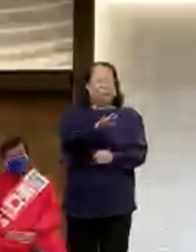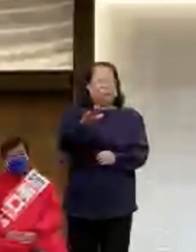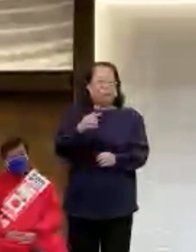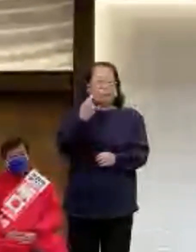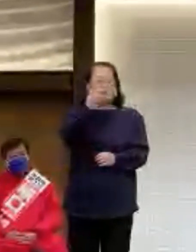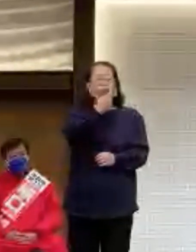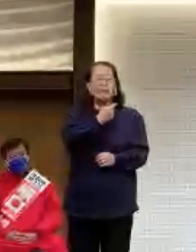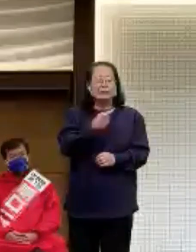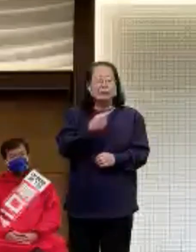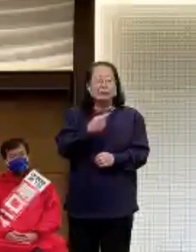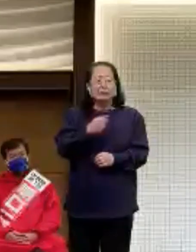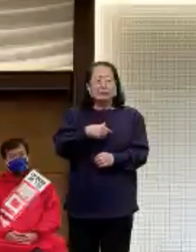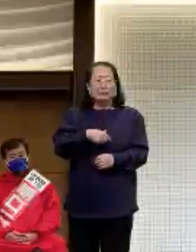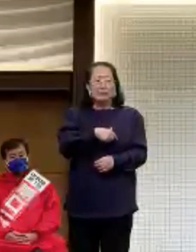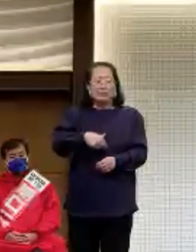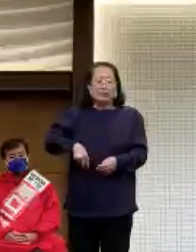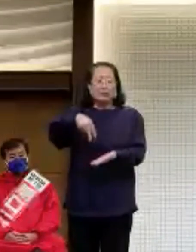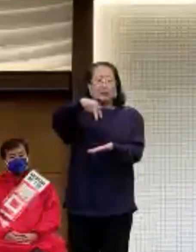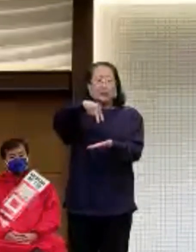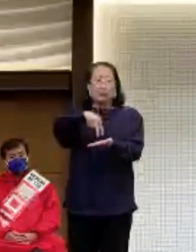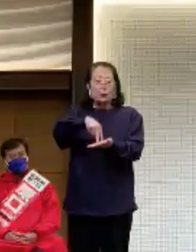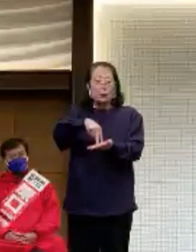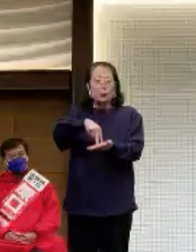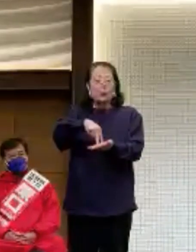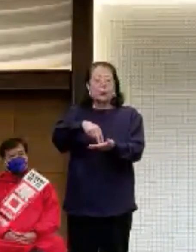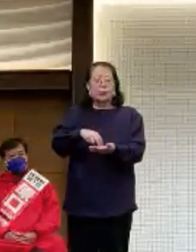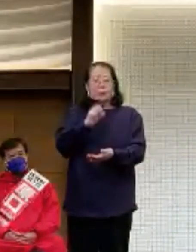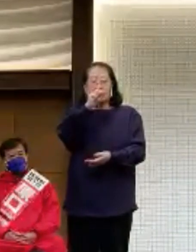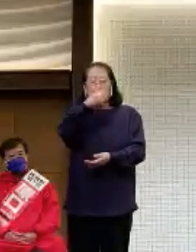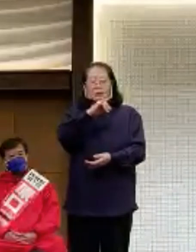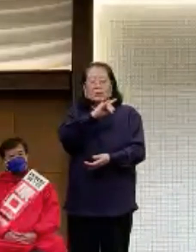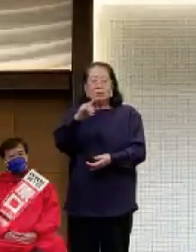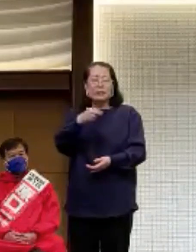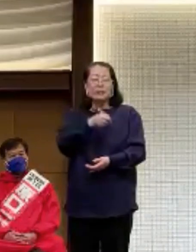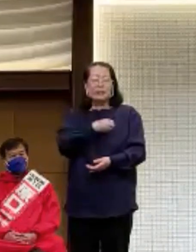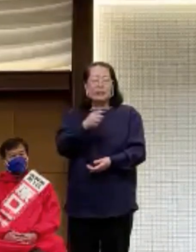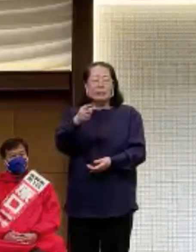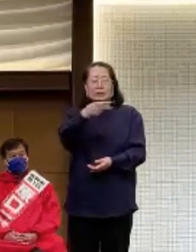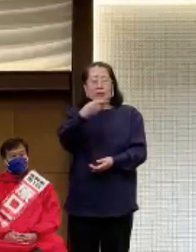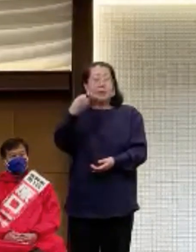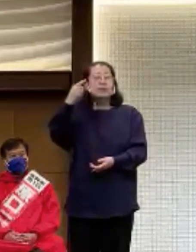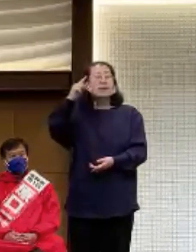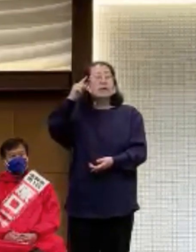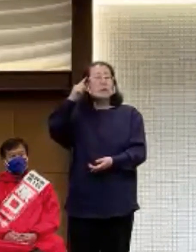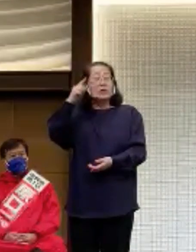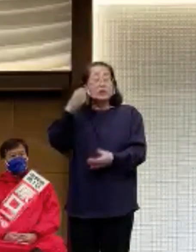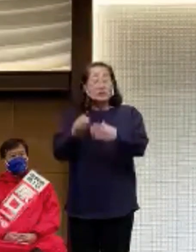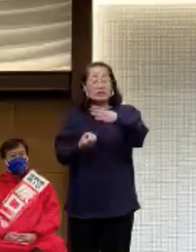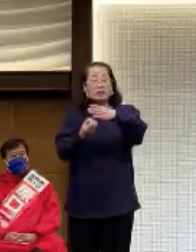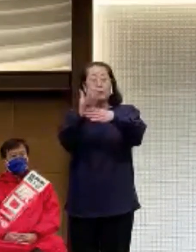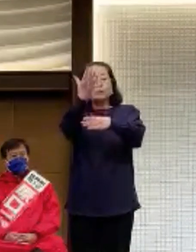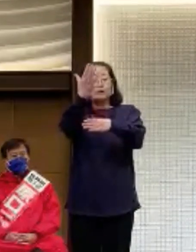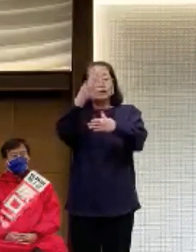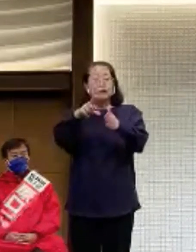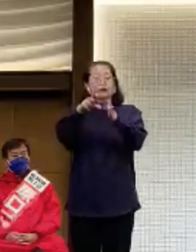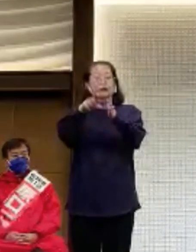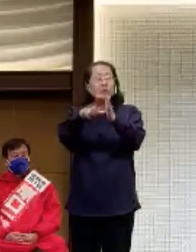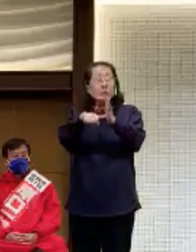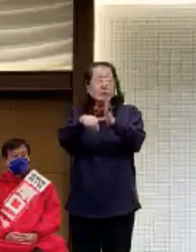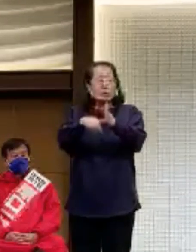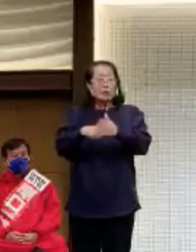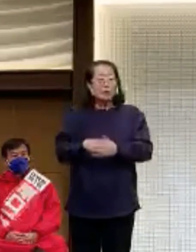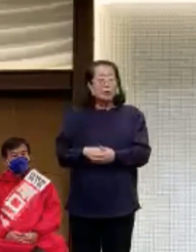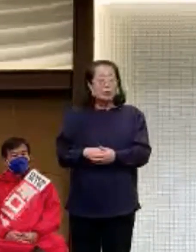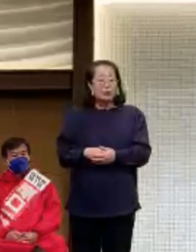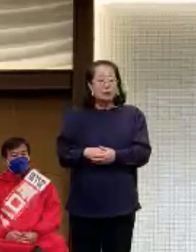原口和弘候補が衆議院議員第1回目に当選したとき、